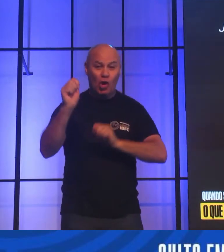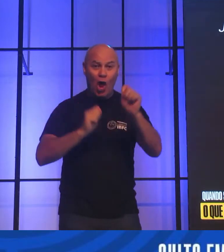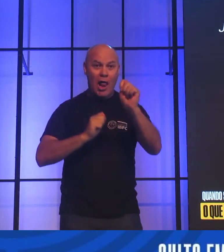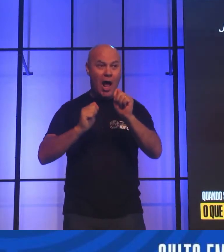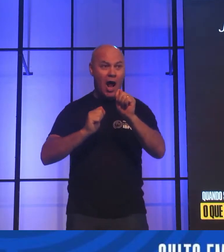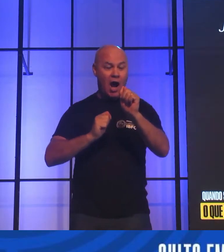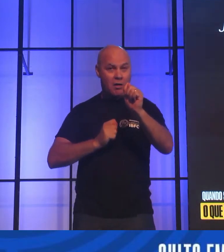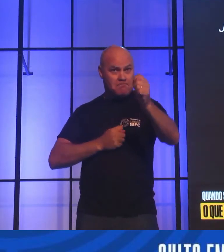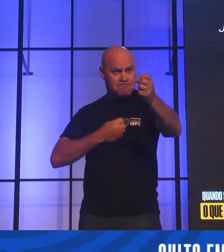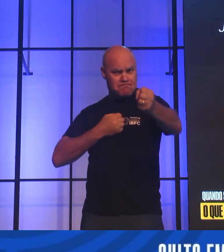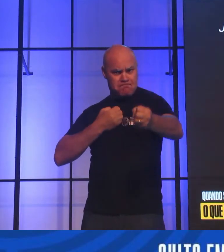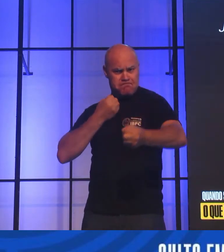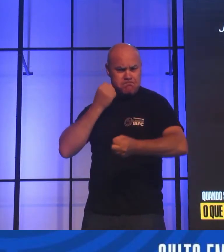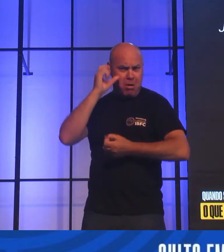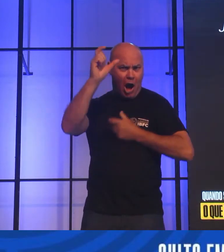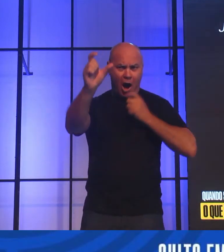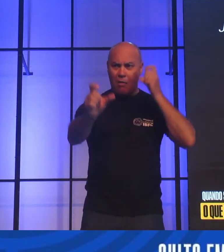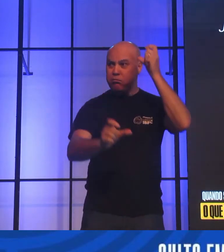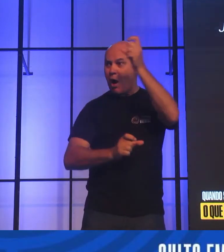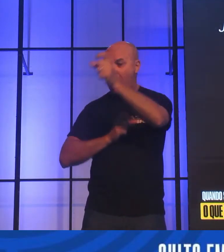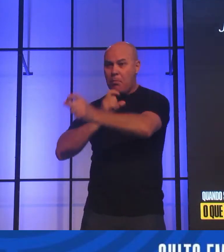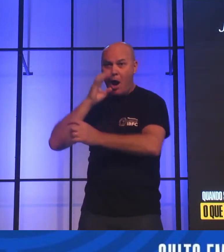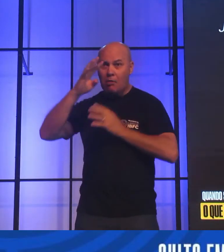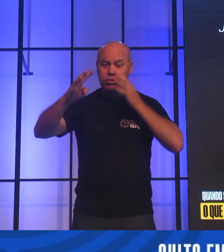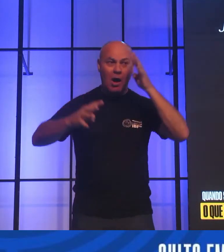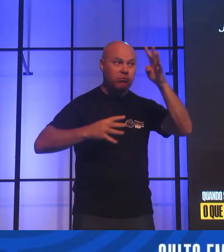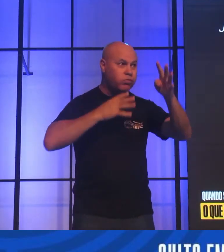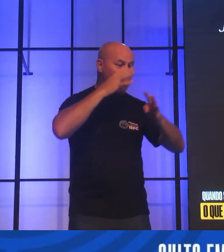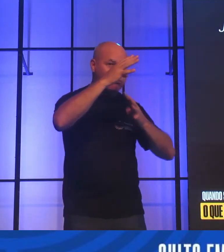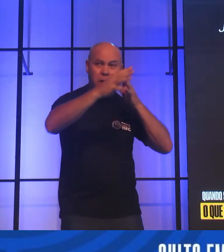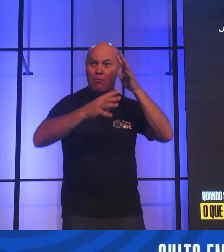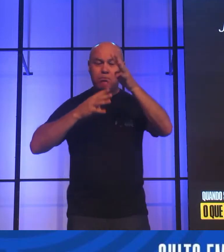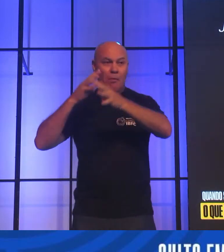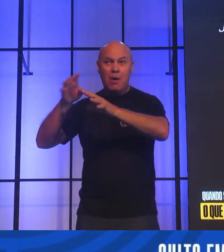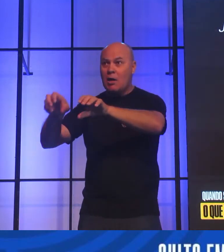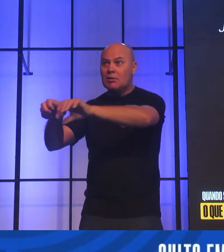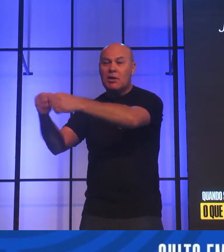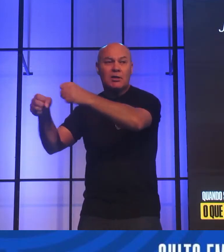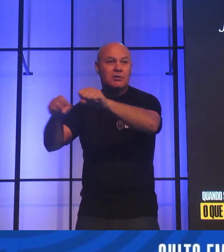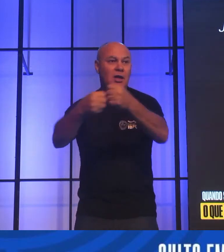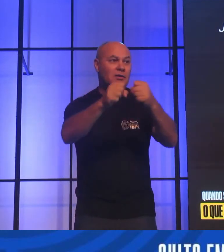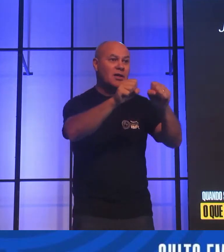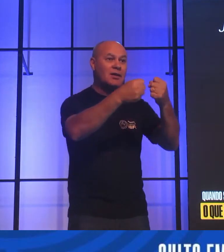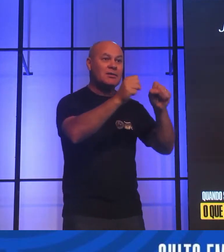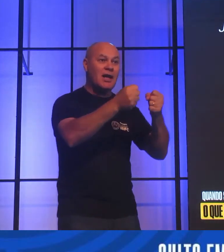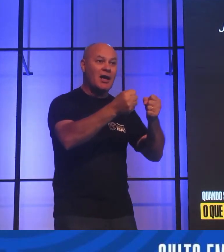impura, porque é de dentro. Porque é de dentro.